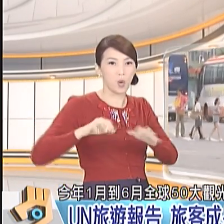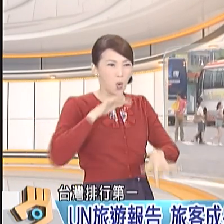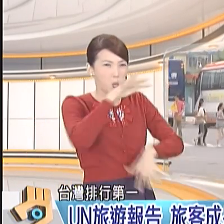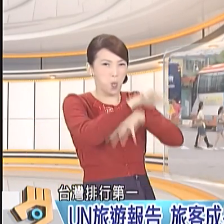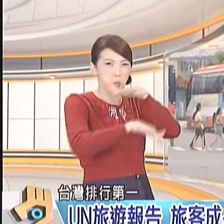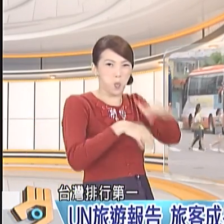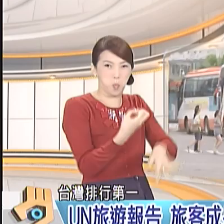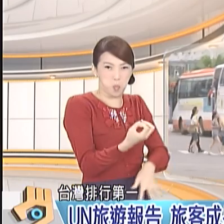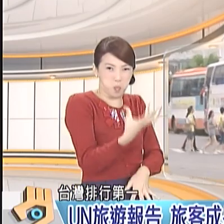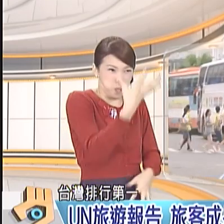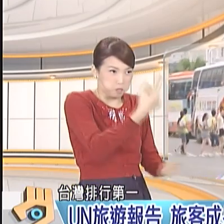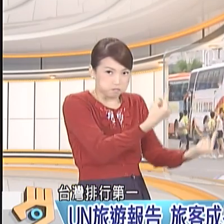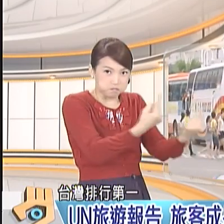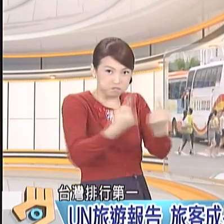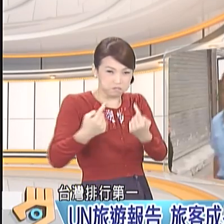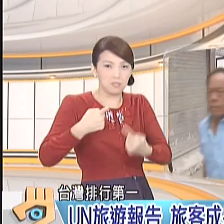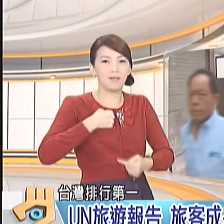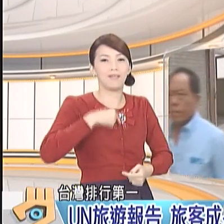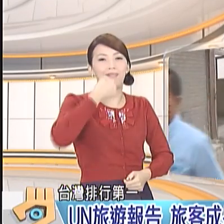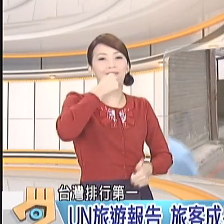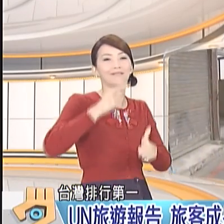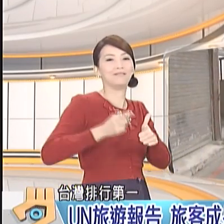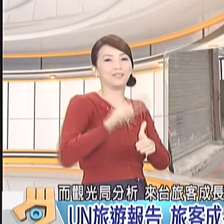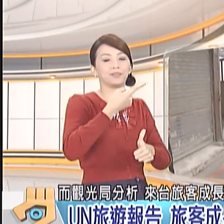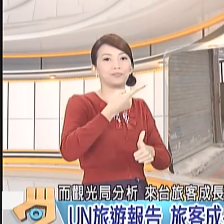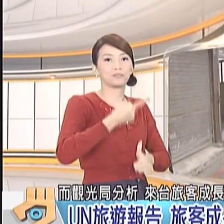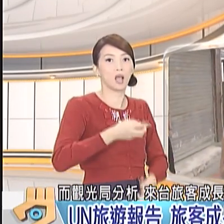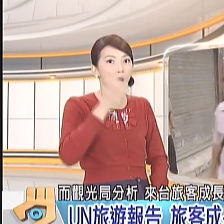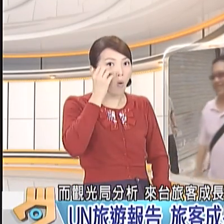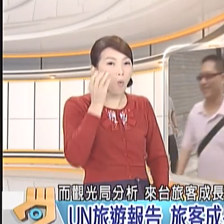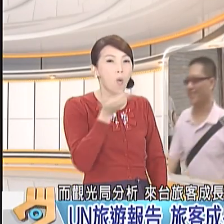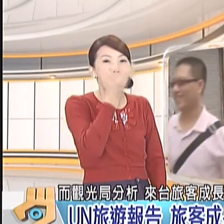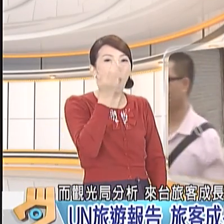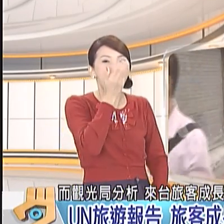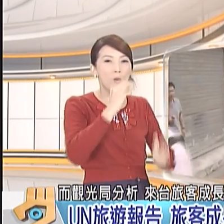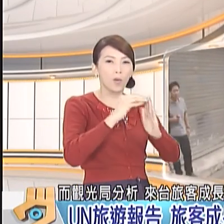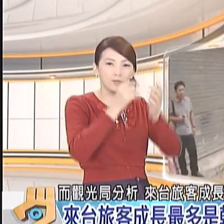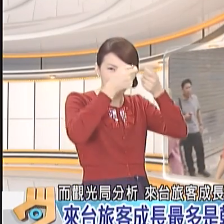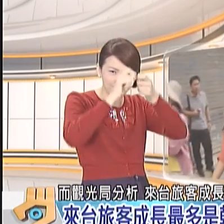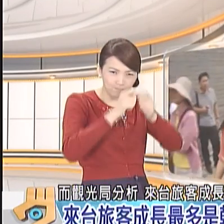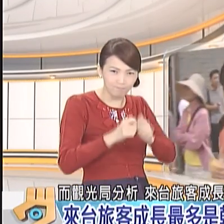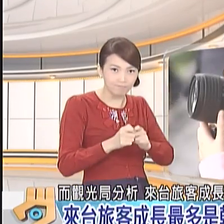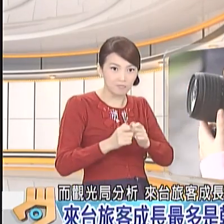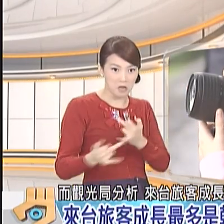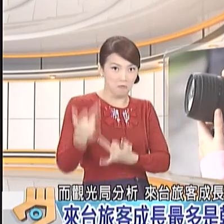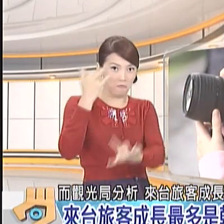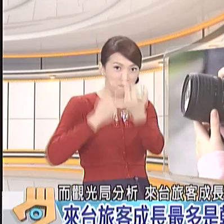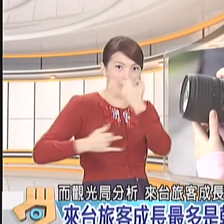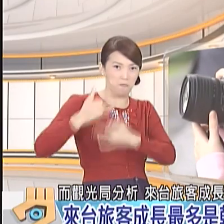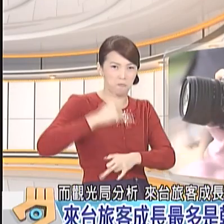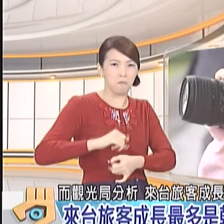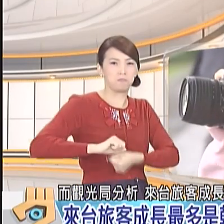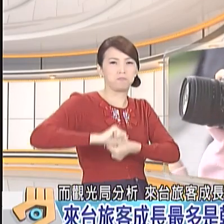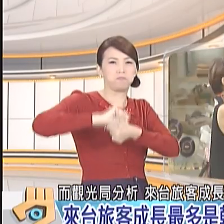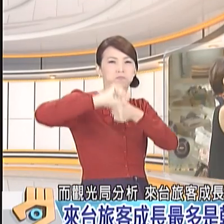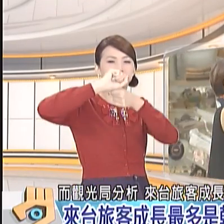湾是排行在第一。而观光局分析，来台旅客成长最多的是韩